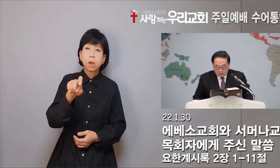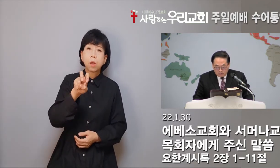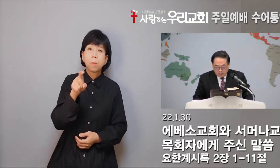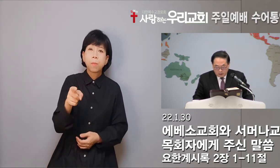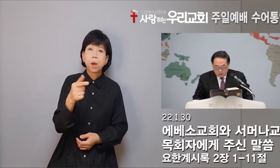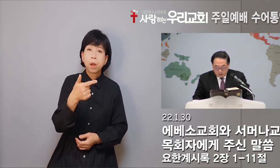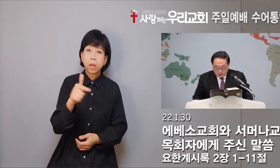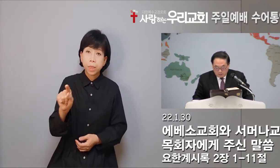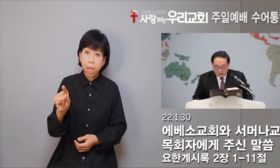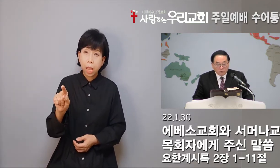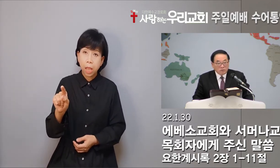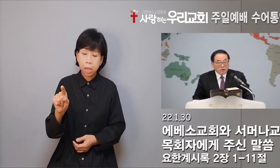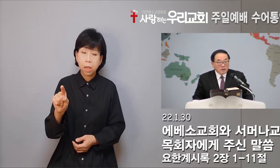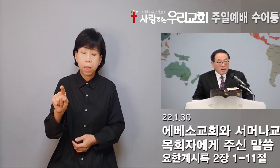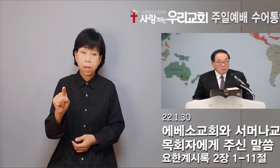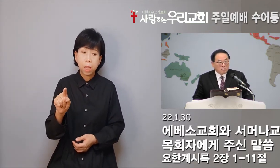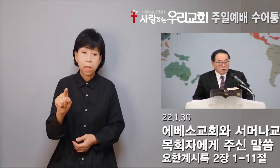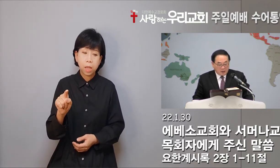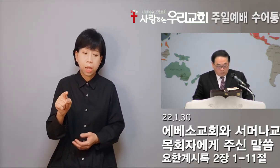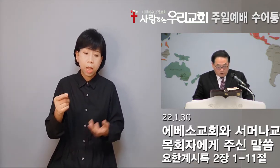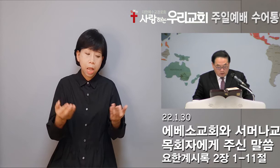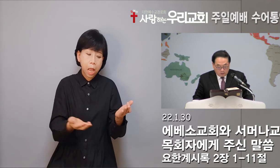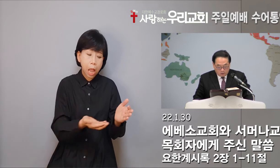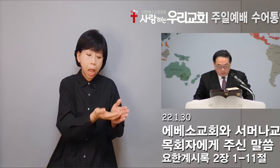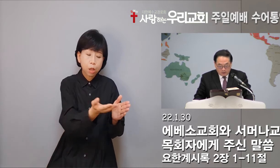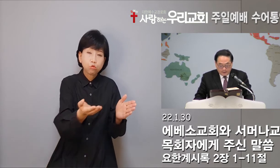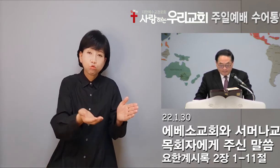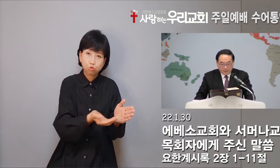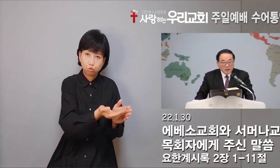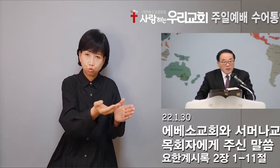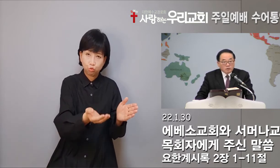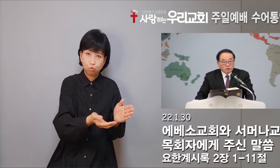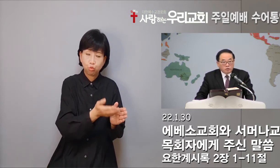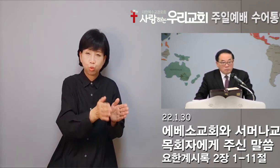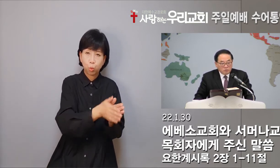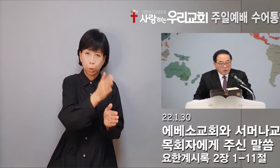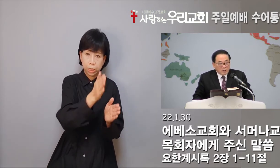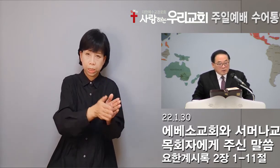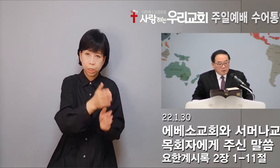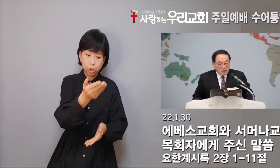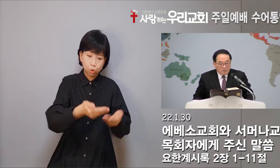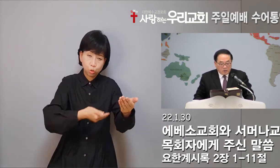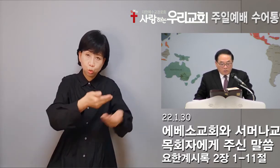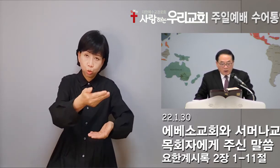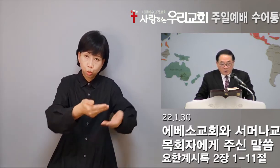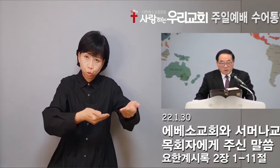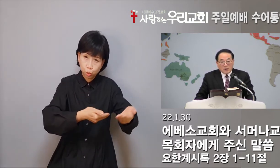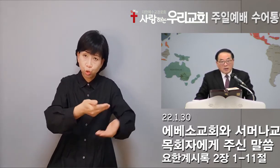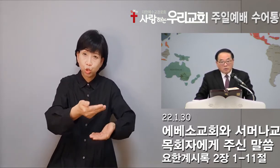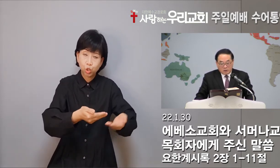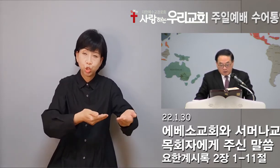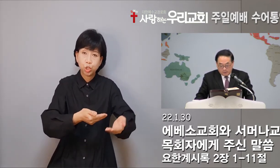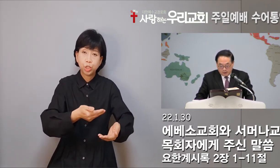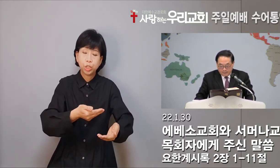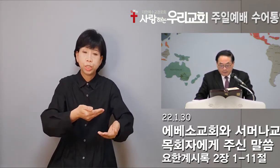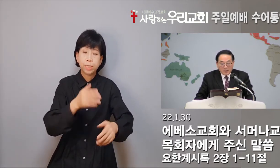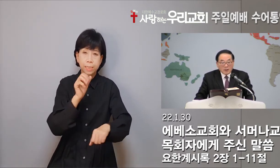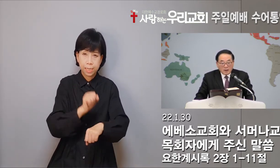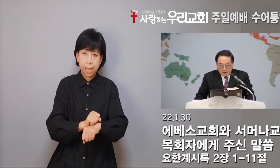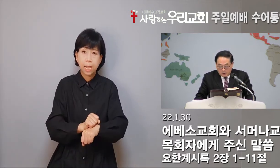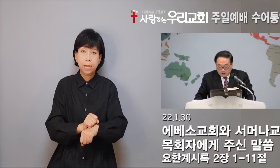역시 지중해에 접한 훌륭한 항구를 갖고 있는 도시입니다. 수출 무역에서 에베소와 경쟁하고